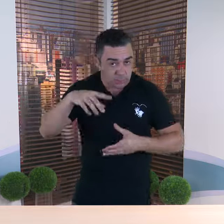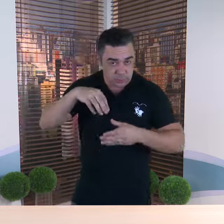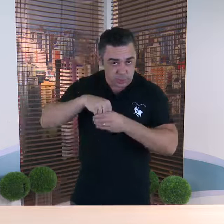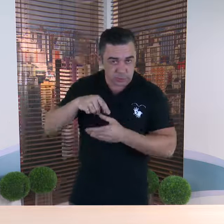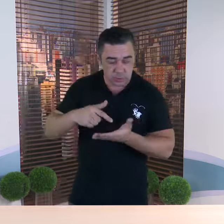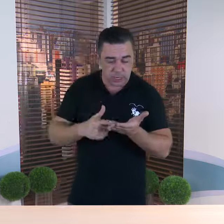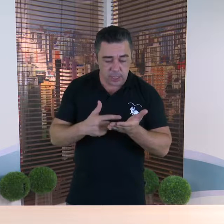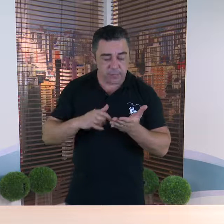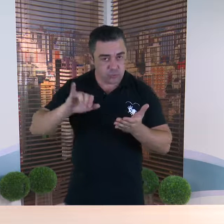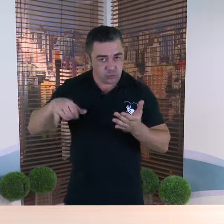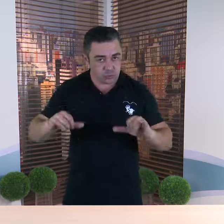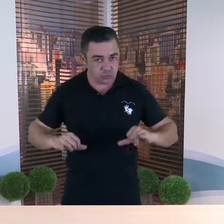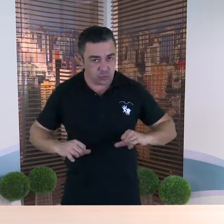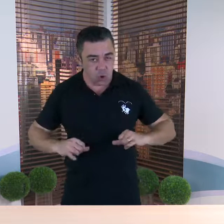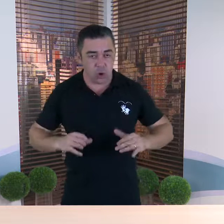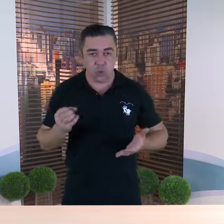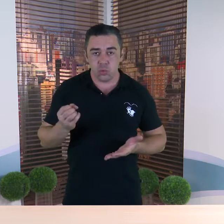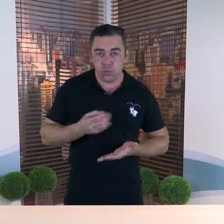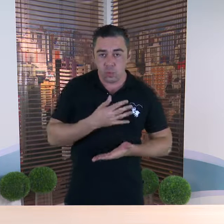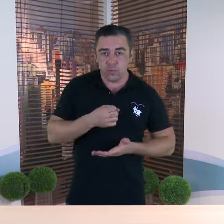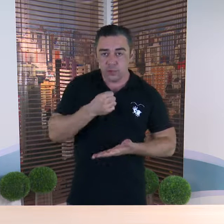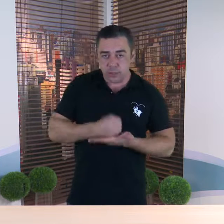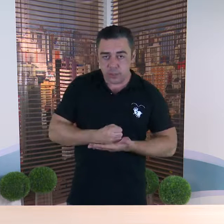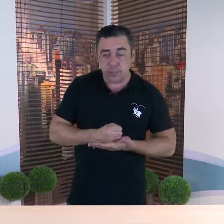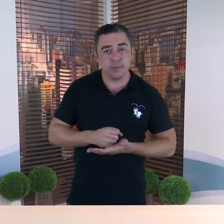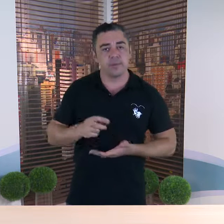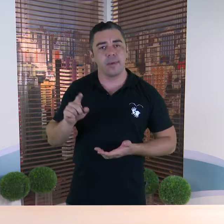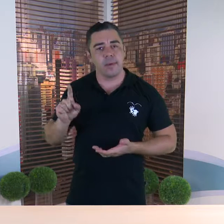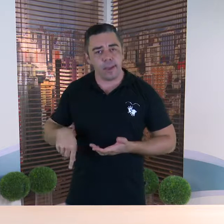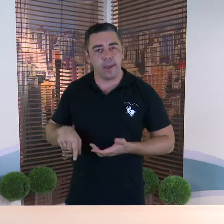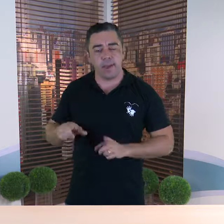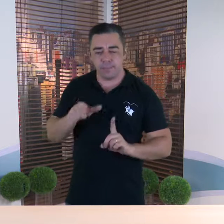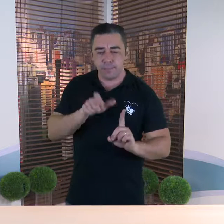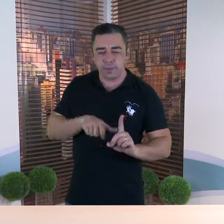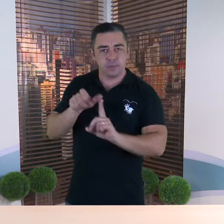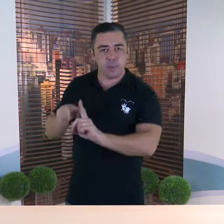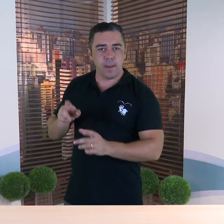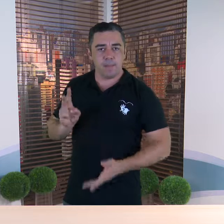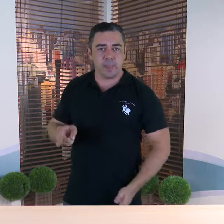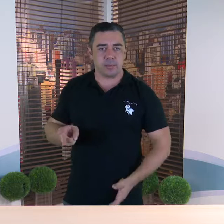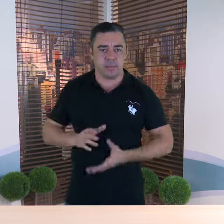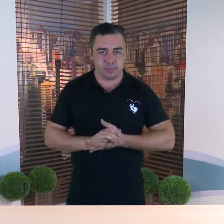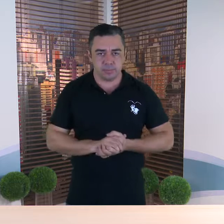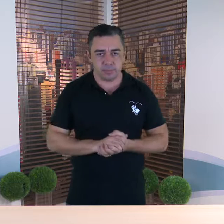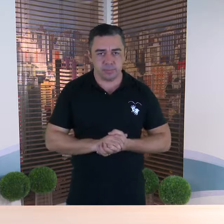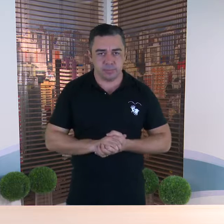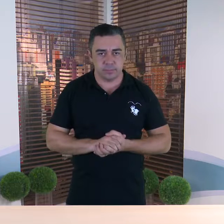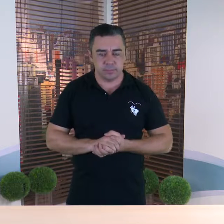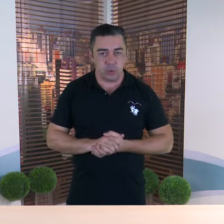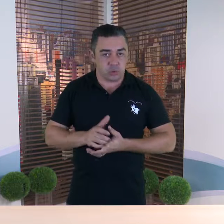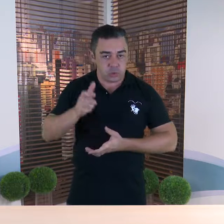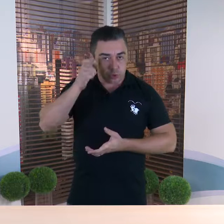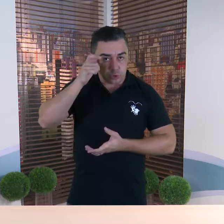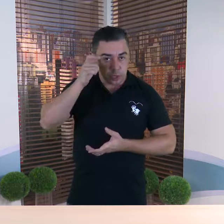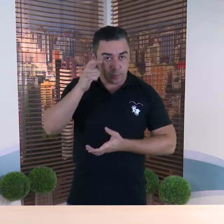diabo no livro de Jó e do Novo Testamento são, portanto, a mesma pessoa.